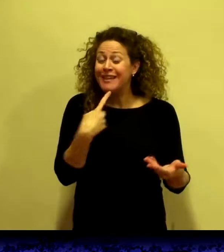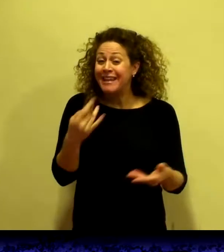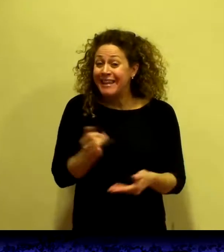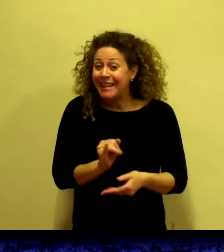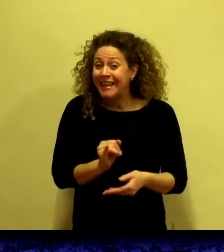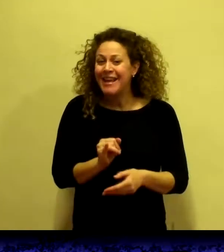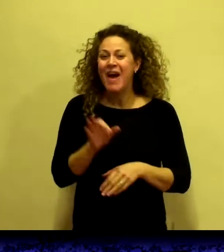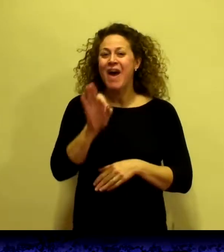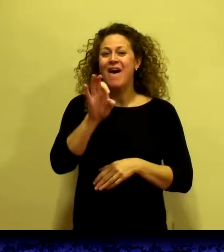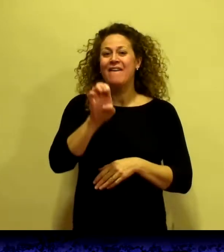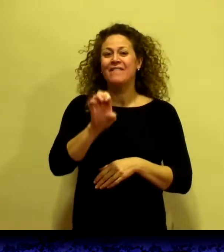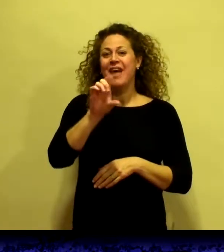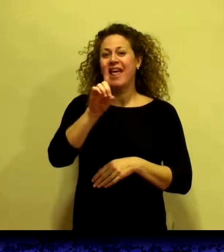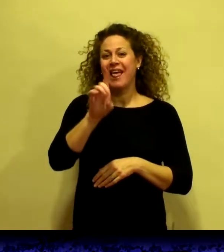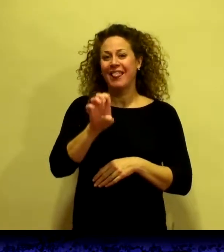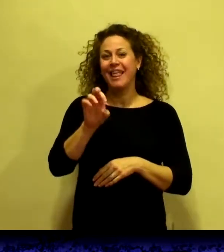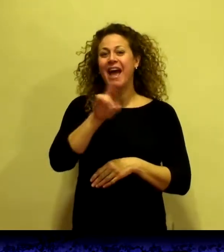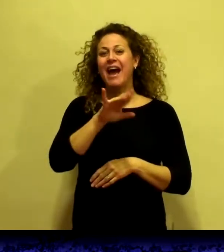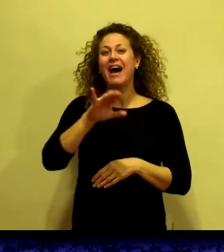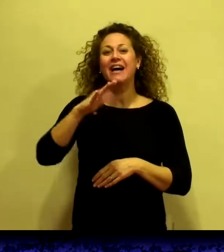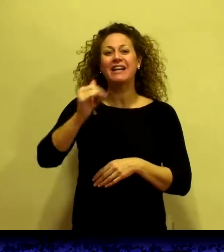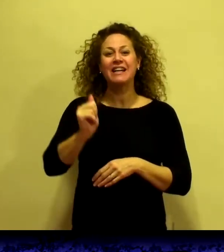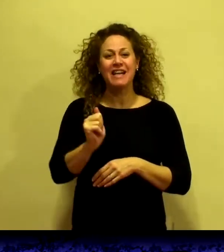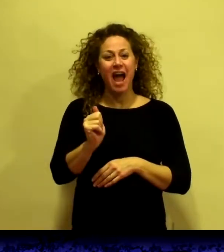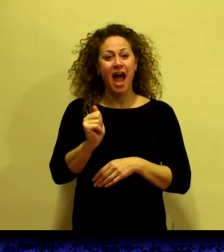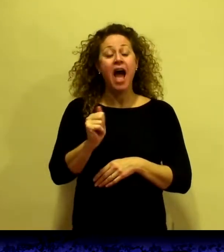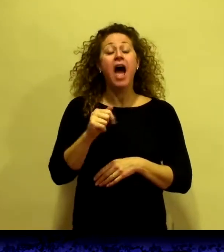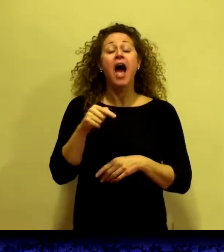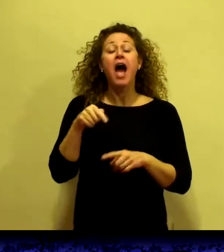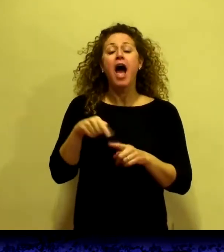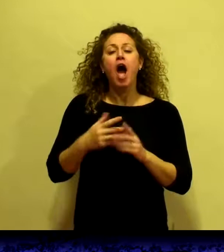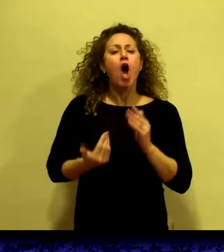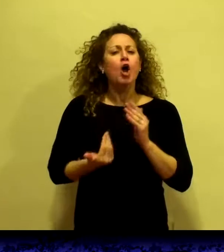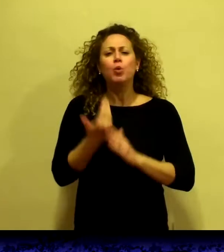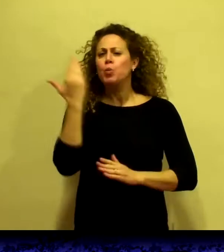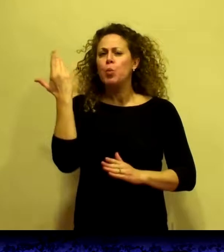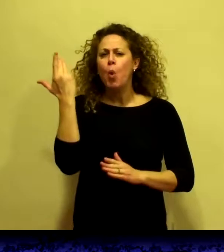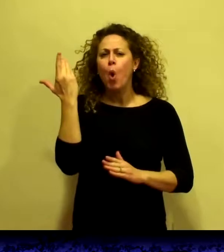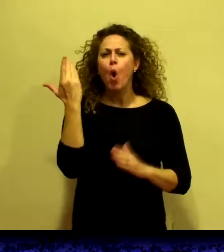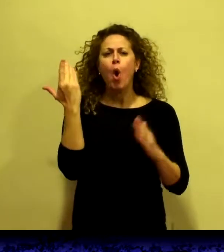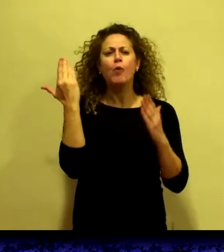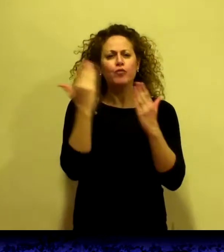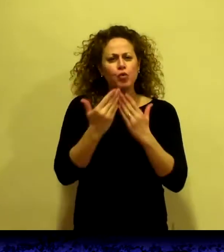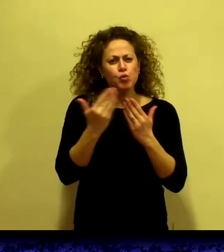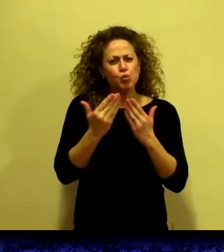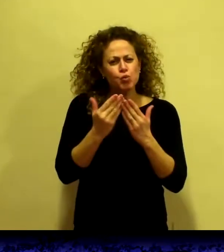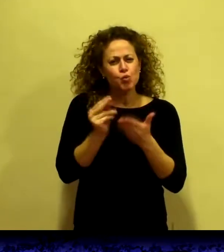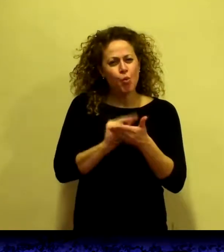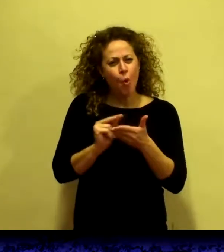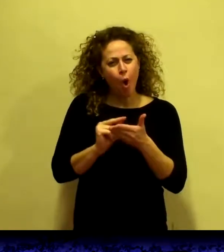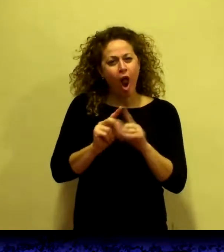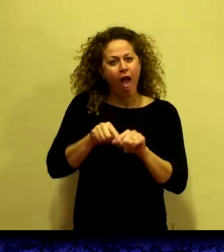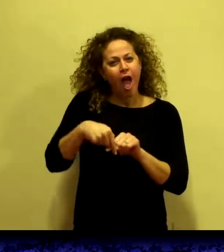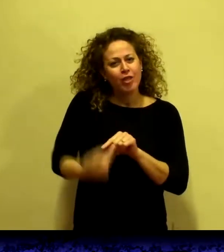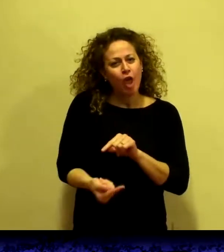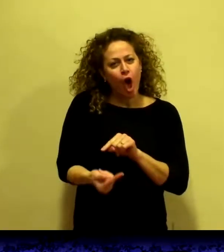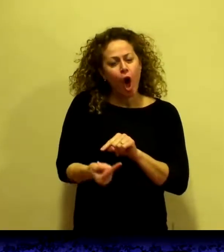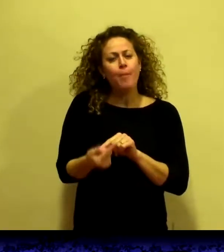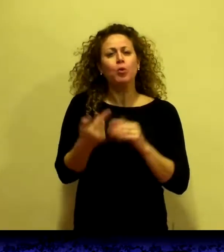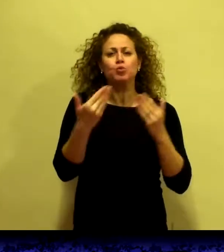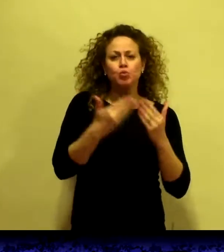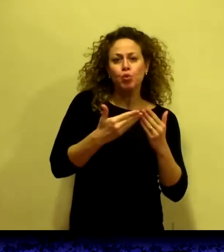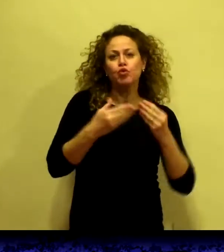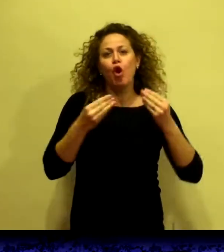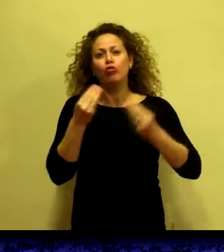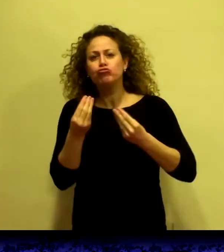per parlarvi di un nuovo modo di fare dopo scuola, studiare, giocare e